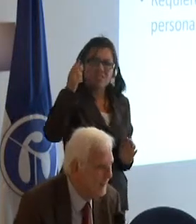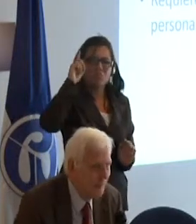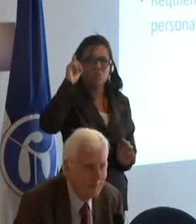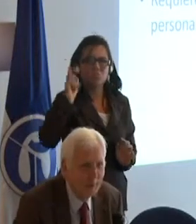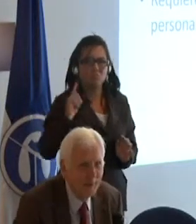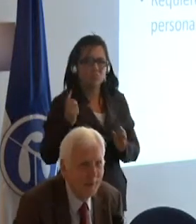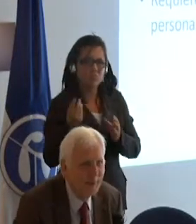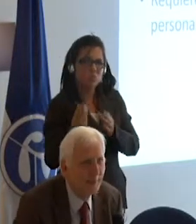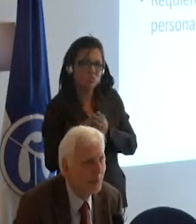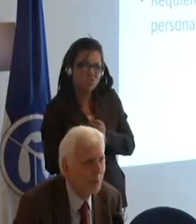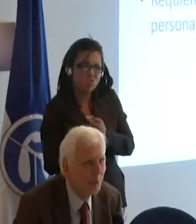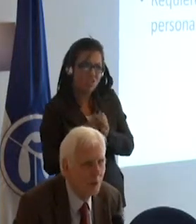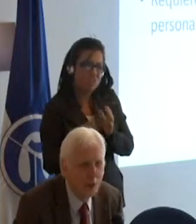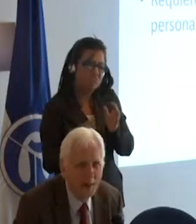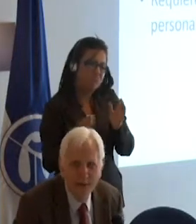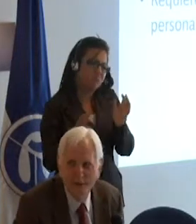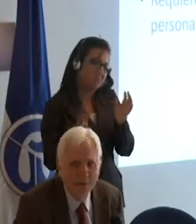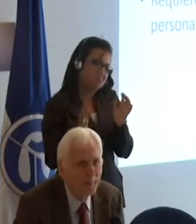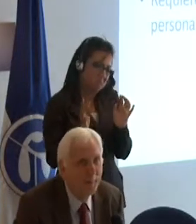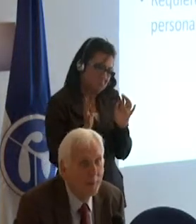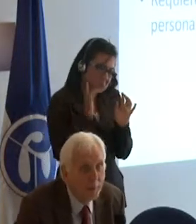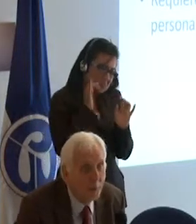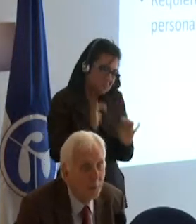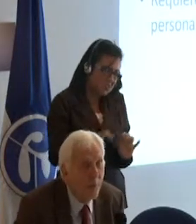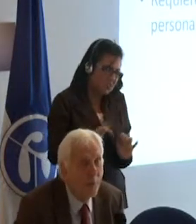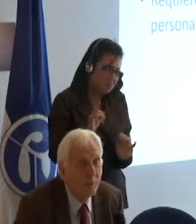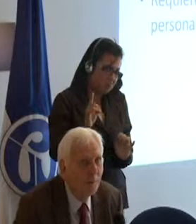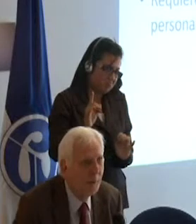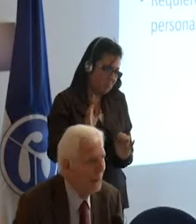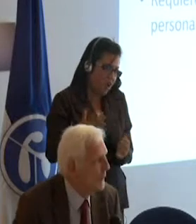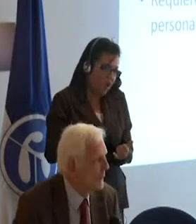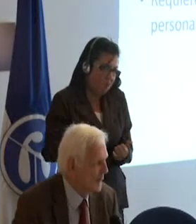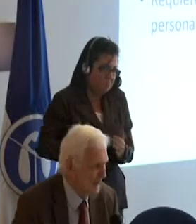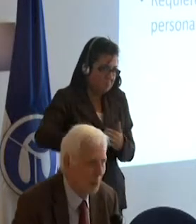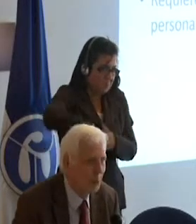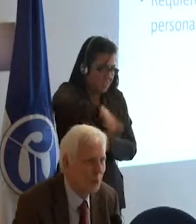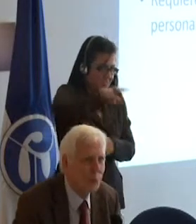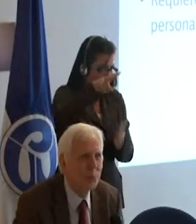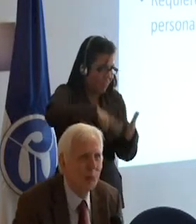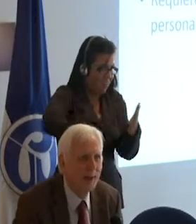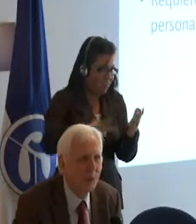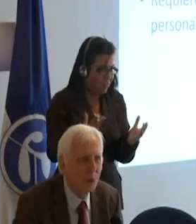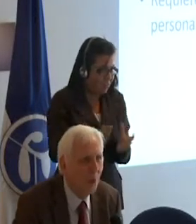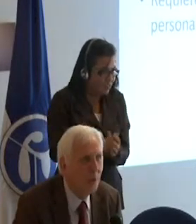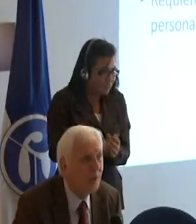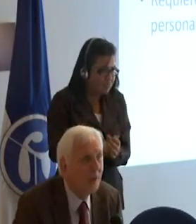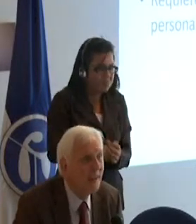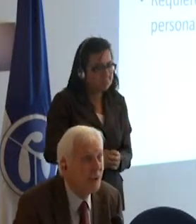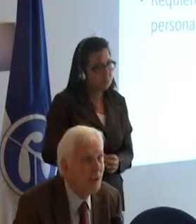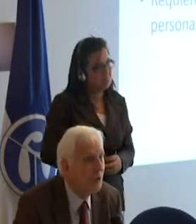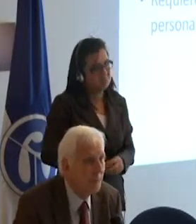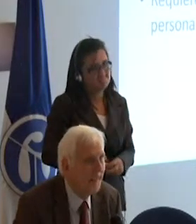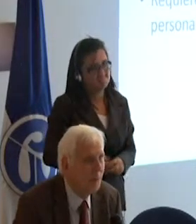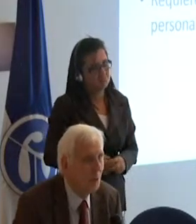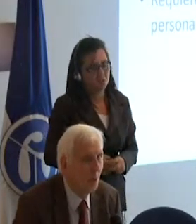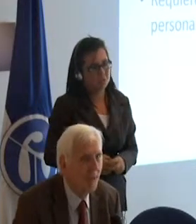la inclusión, entonces uno podría imaginarse que ellos iban a leer libros sobre este tema,